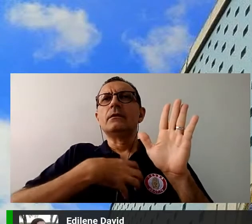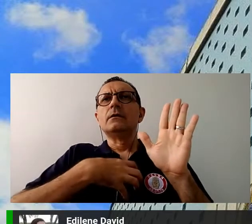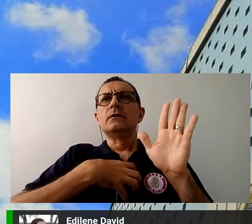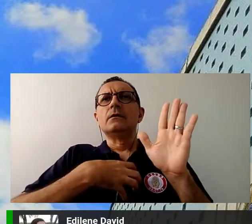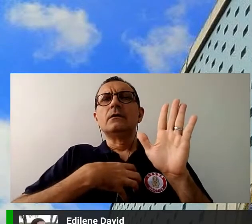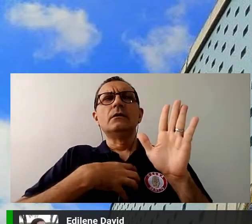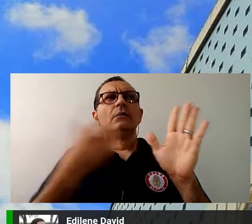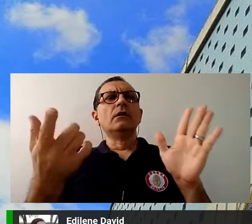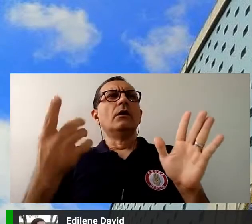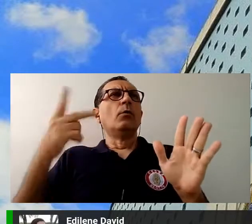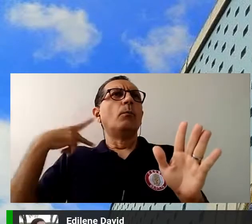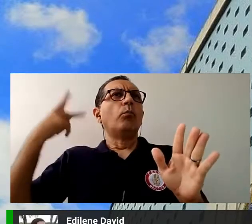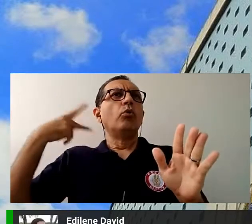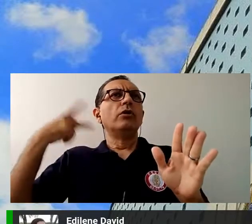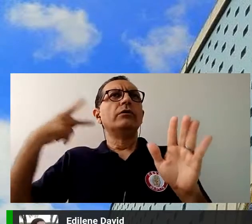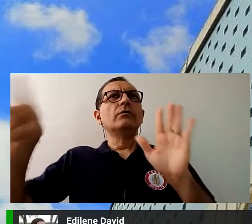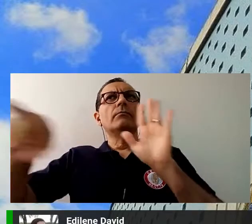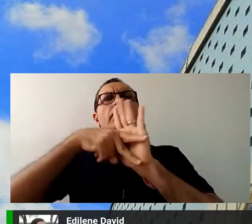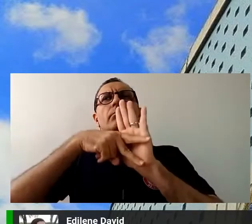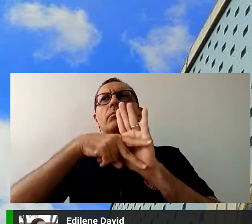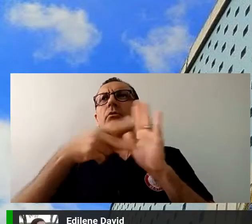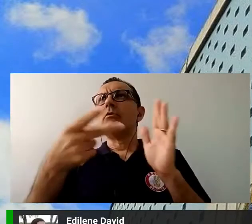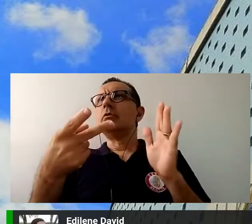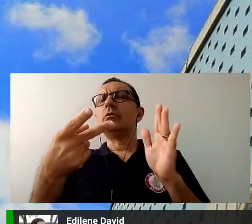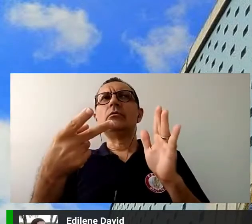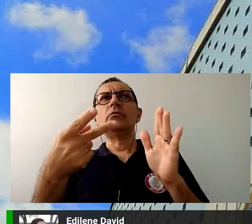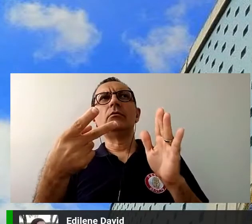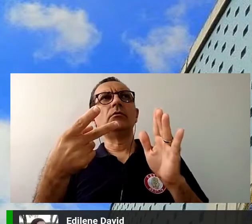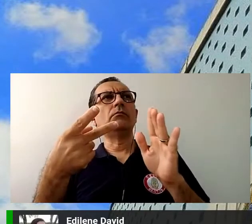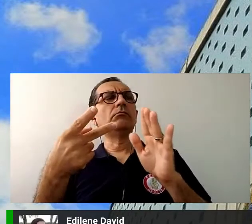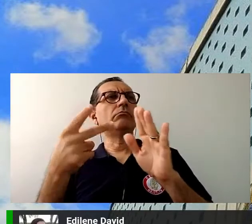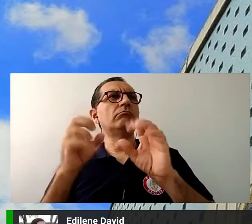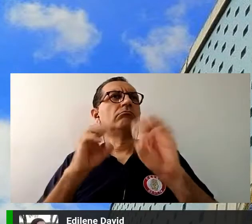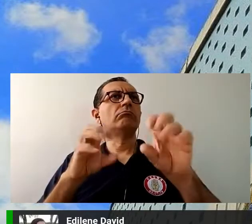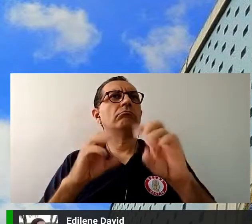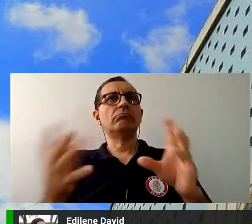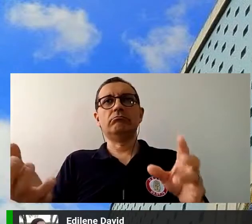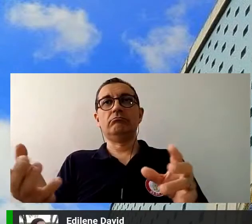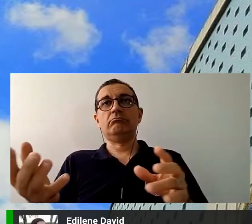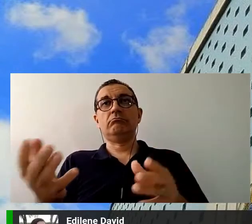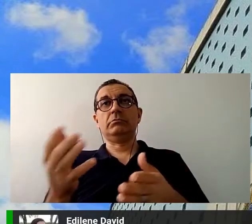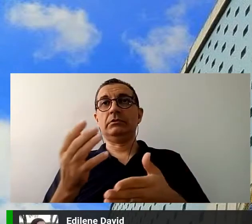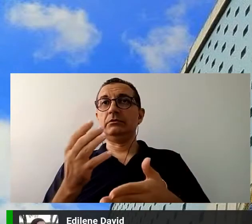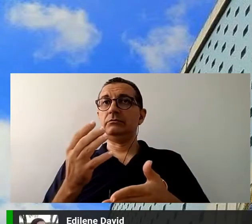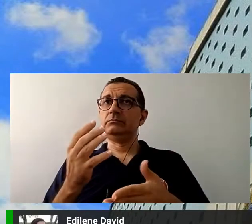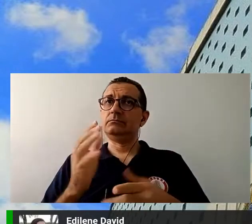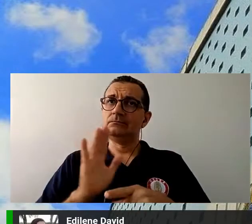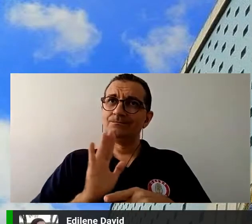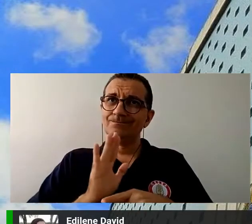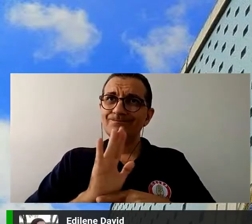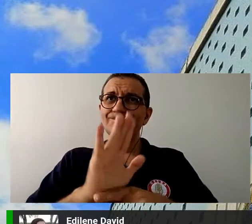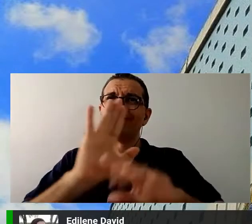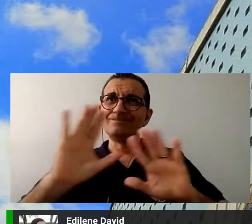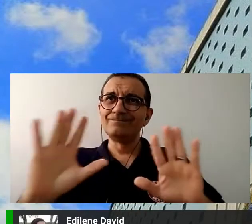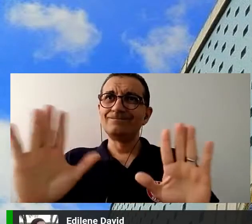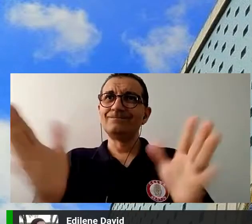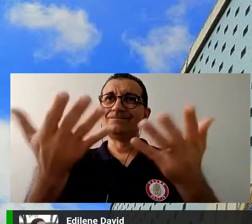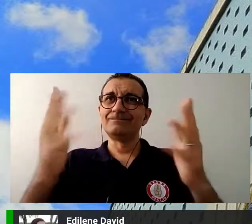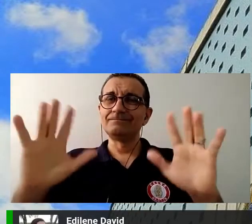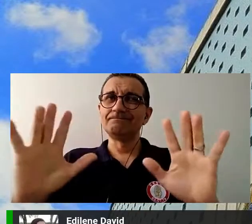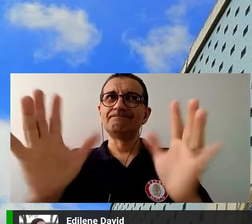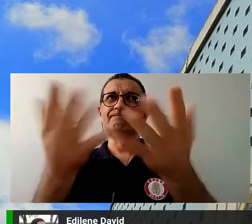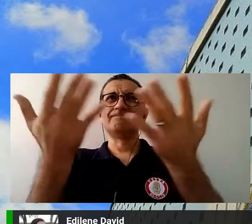políticas governamentais, que autorizam e incentivam a atuação dos grileiros sobre as terras